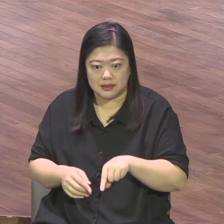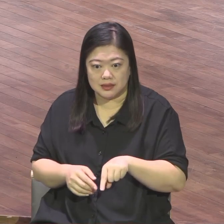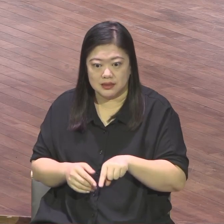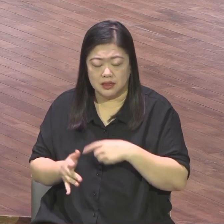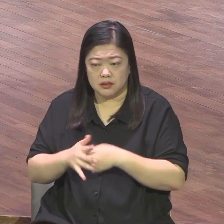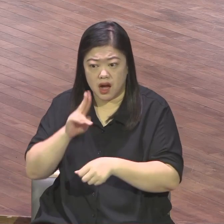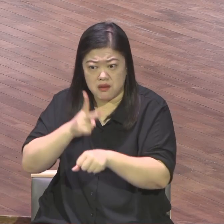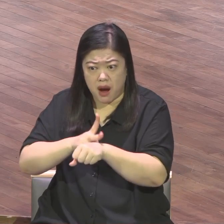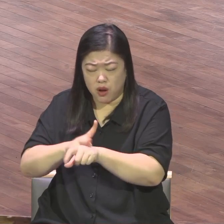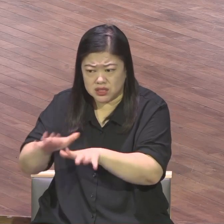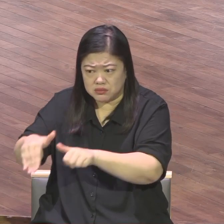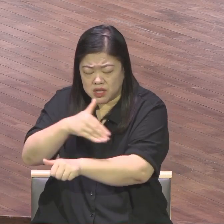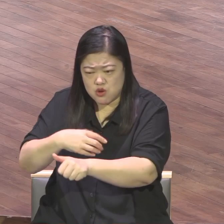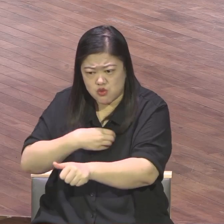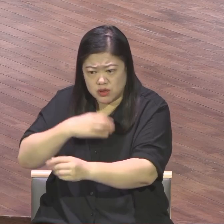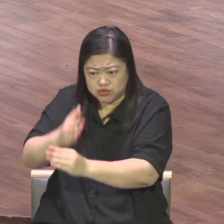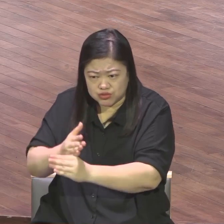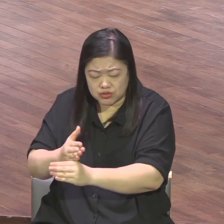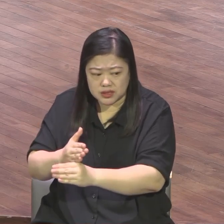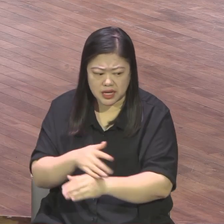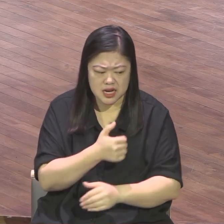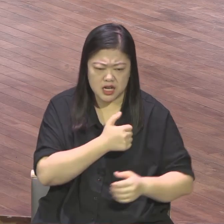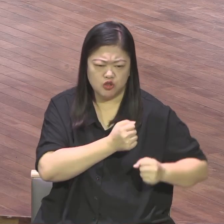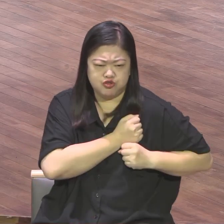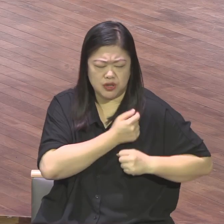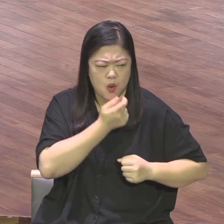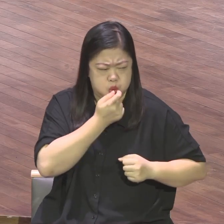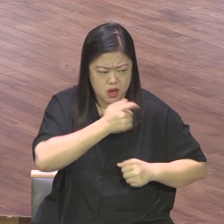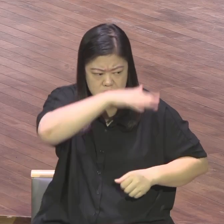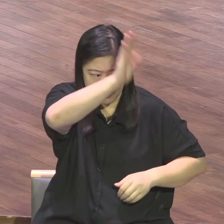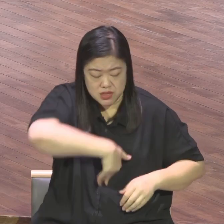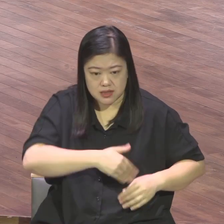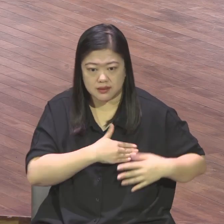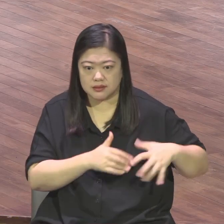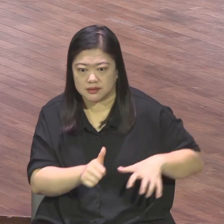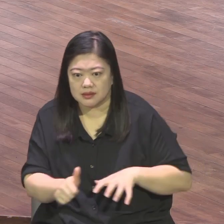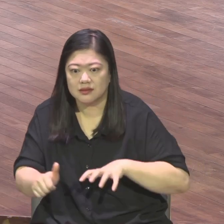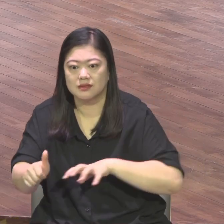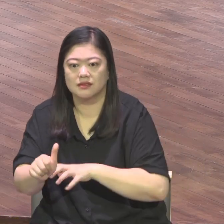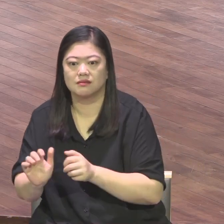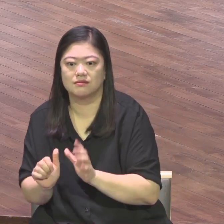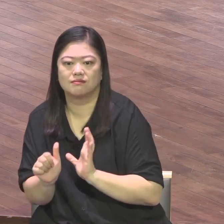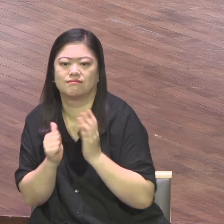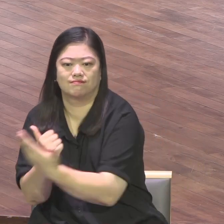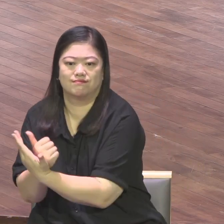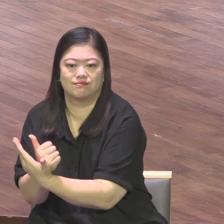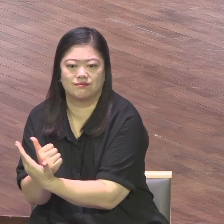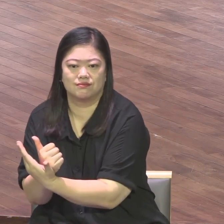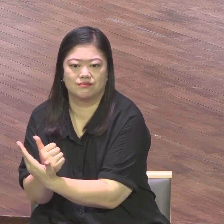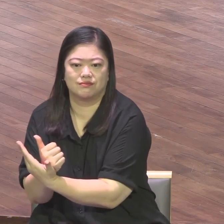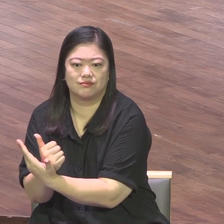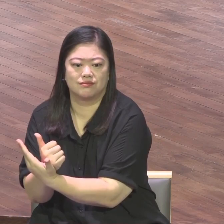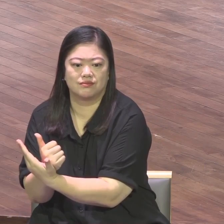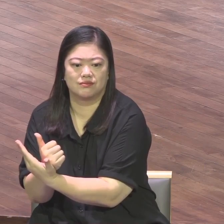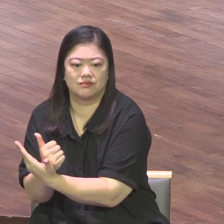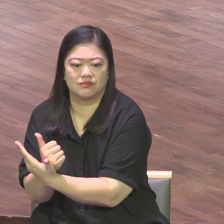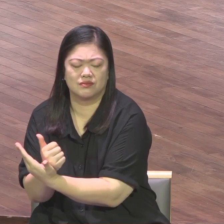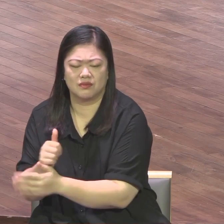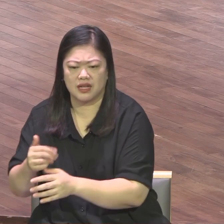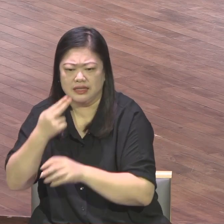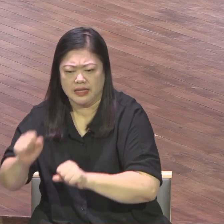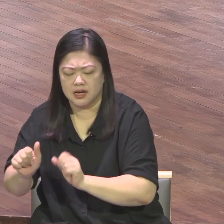이후에 바울은 자신이 로마 시민권자임을 밝히고 공식적인 내가 재판받겠다.